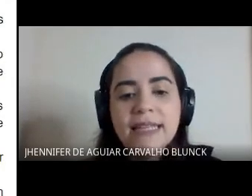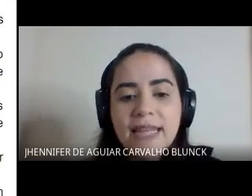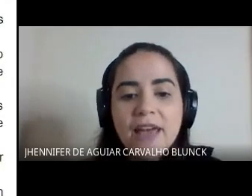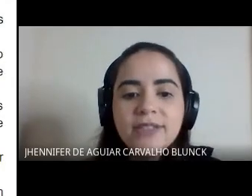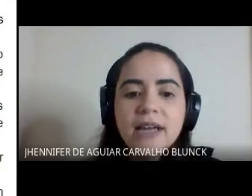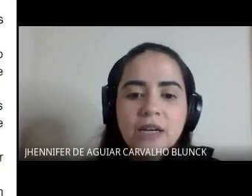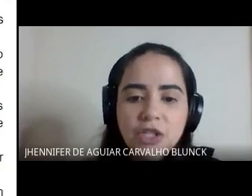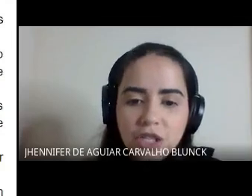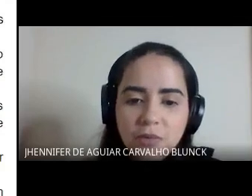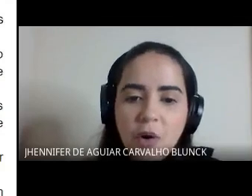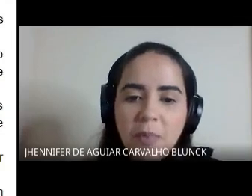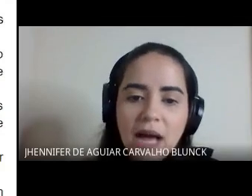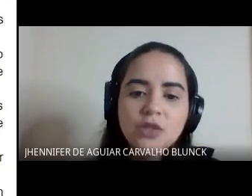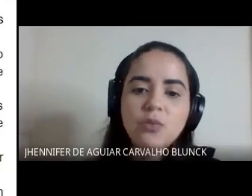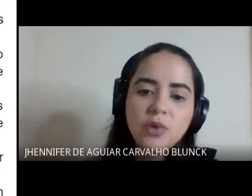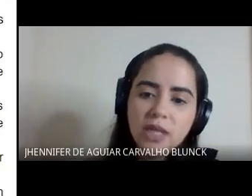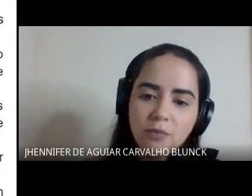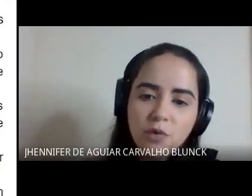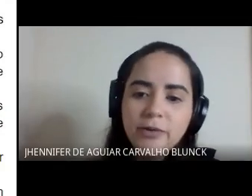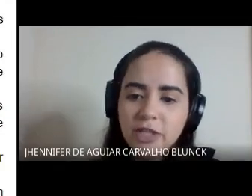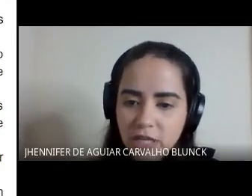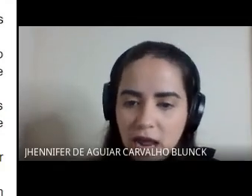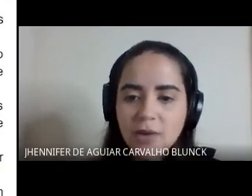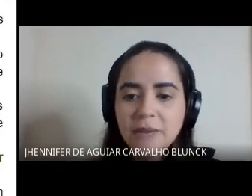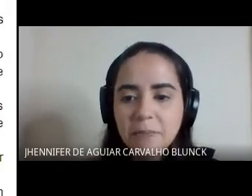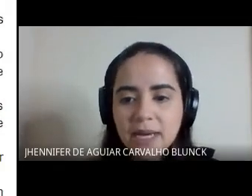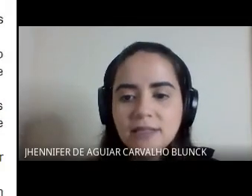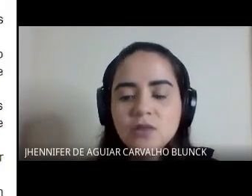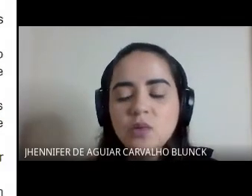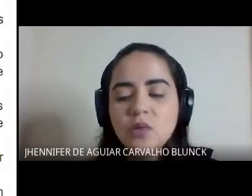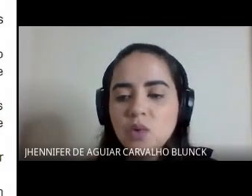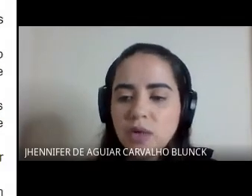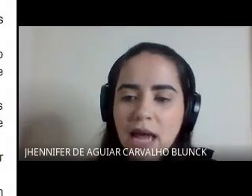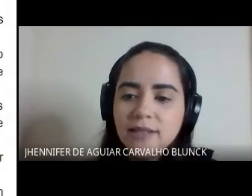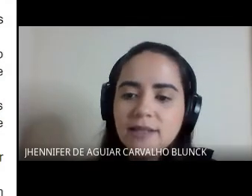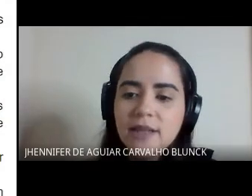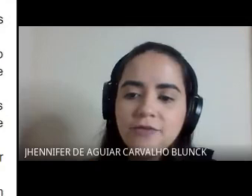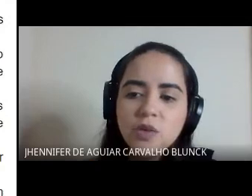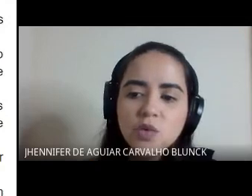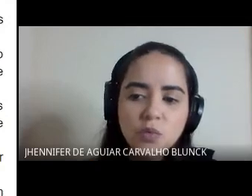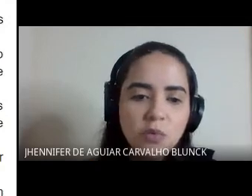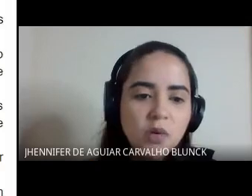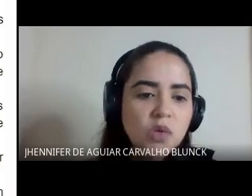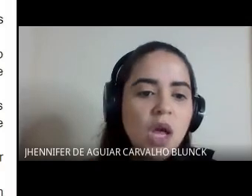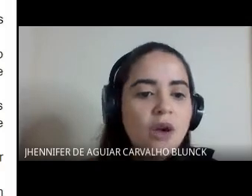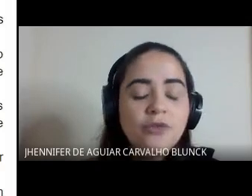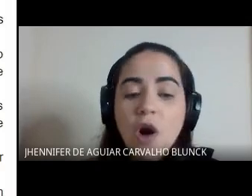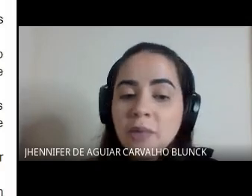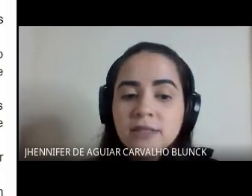2º. Deve-se garantir, por parte do poder público em geral e empresas concessionárias de serviços